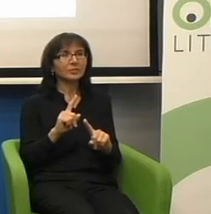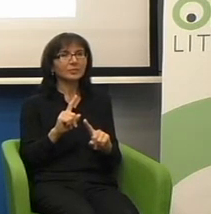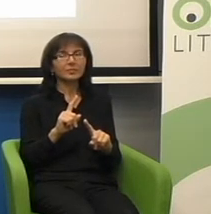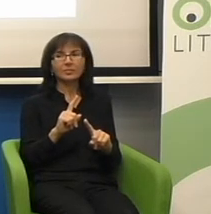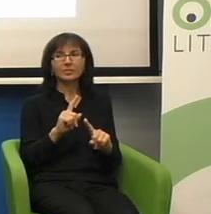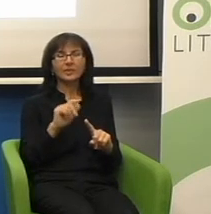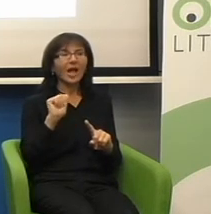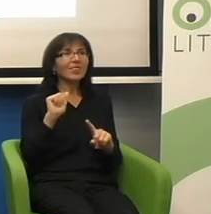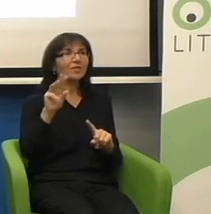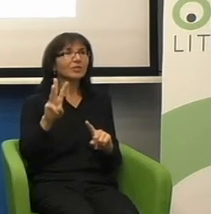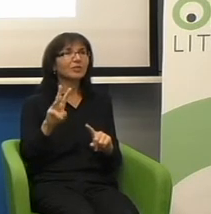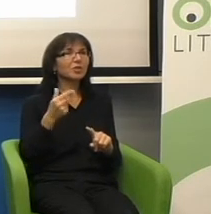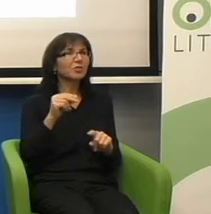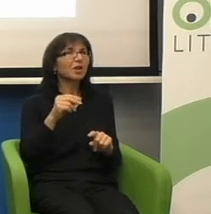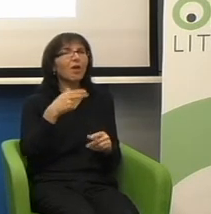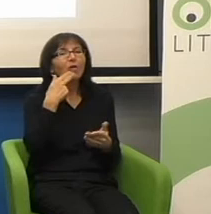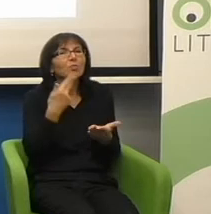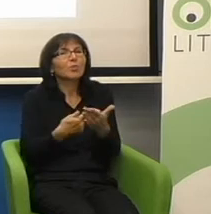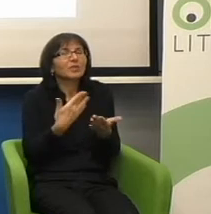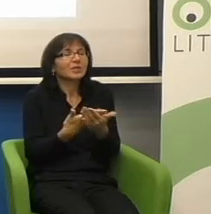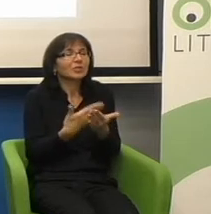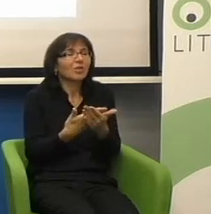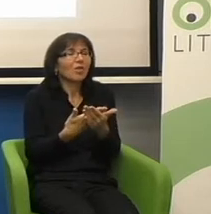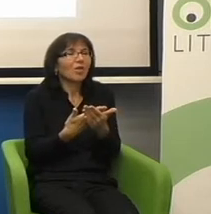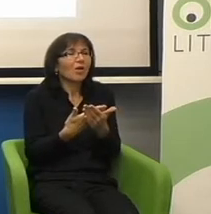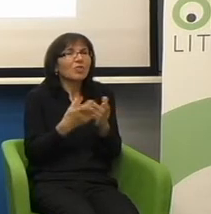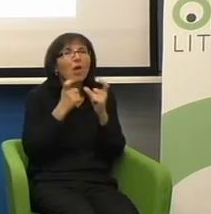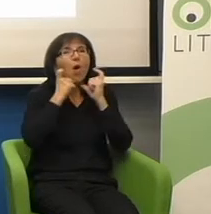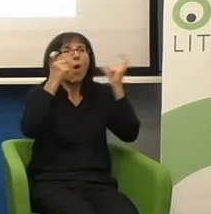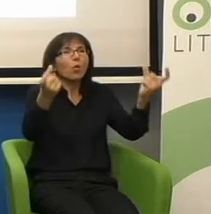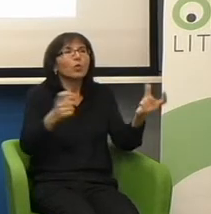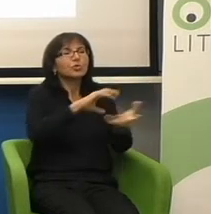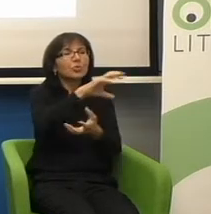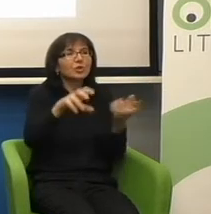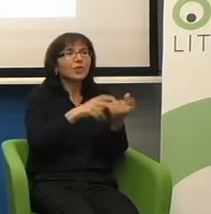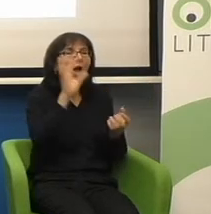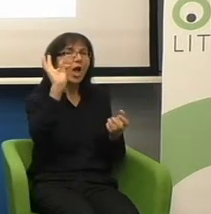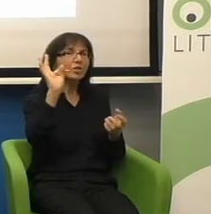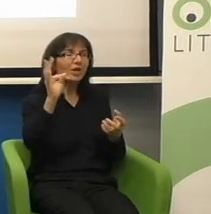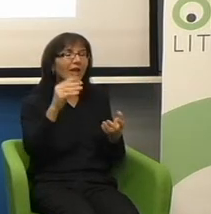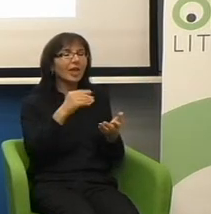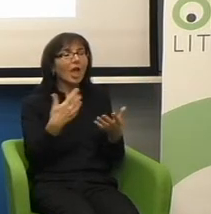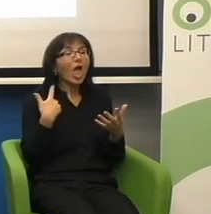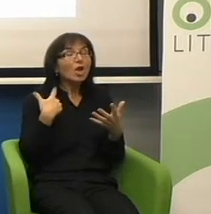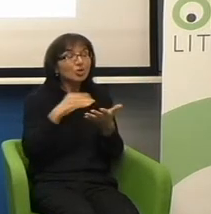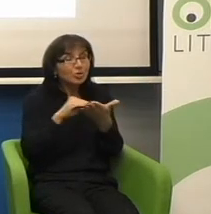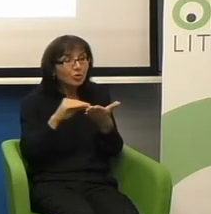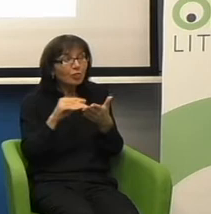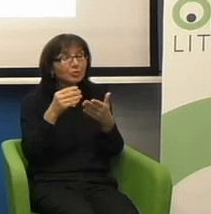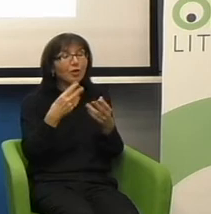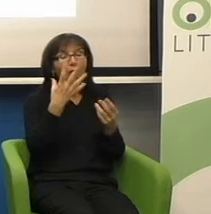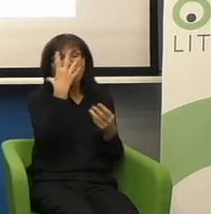Anna Walentynowicz nie odpowie, czemu nie ogłosiła światu, że jej życiorys wygląda trochę inaczej, nie?